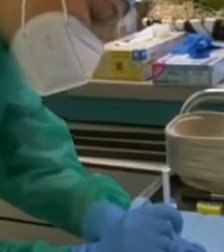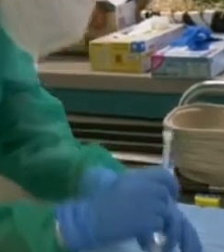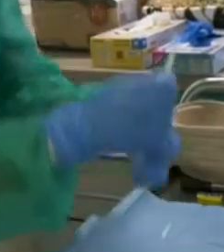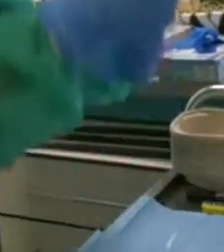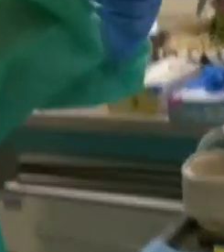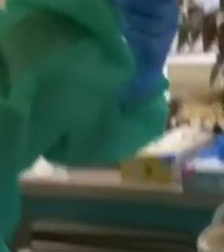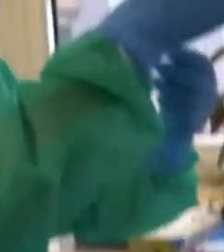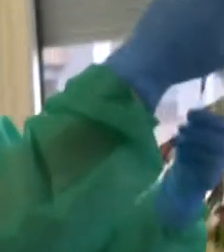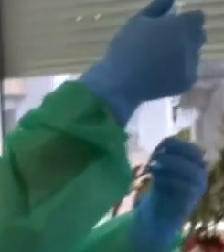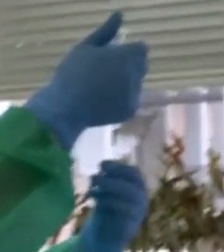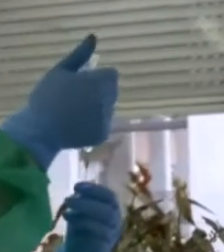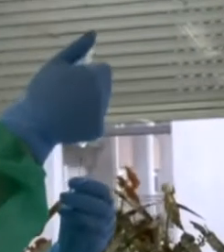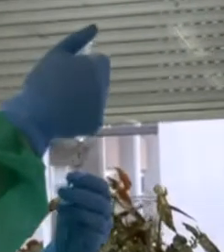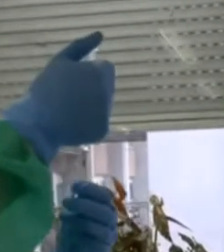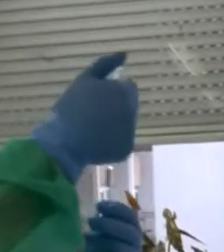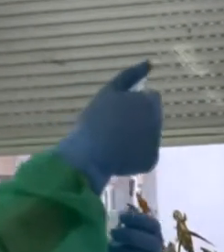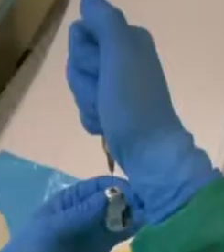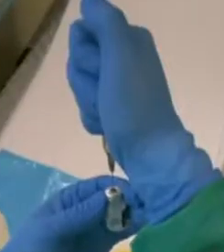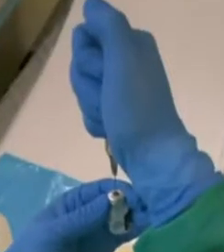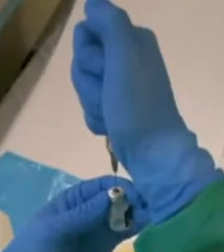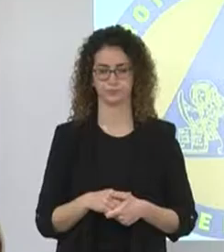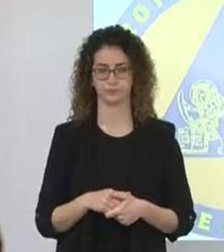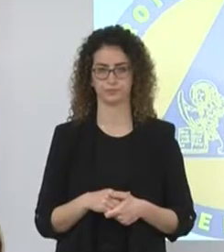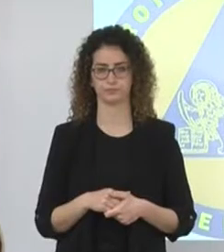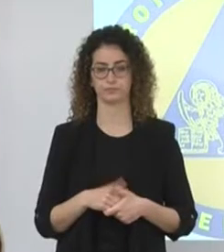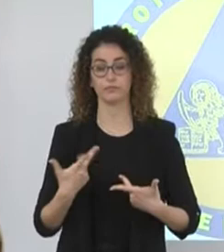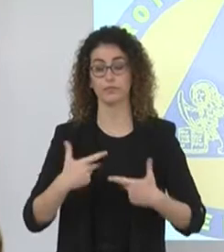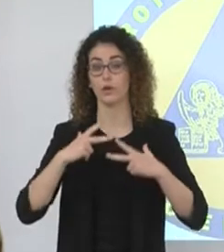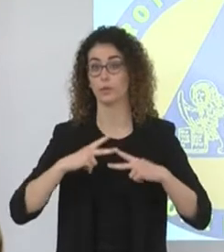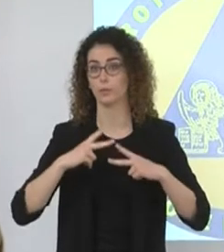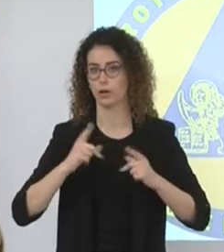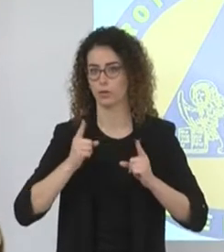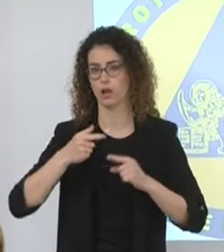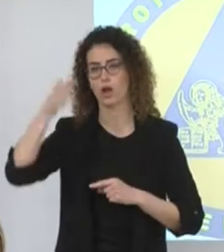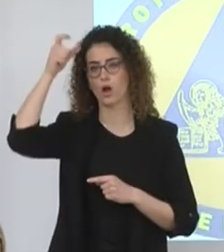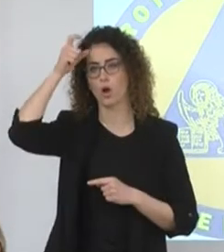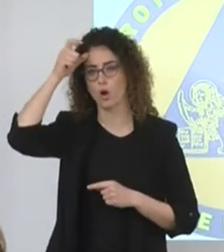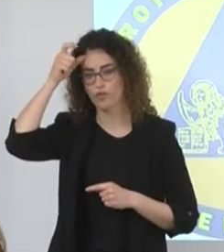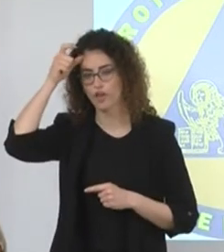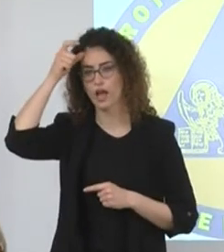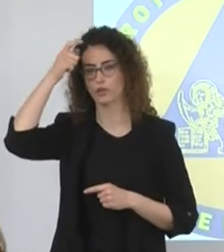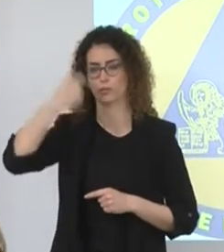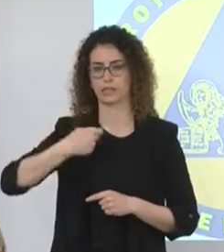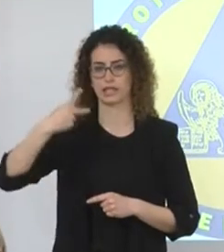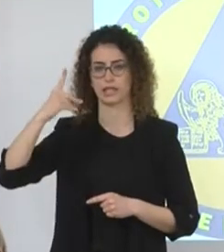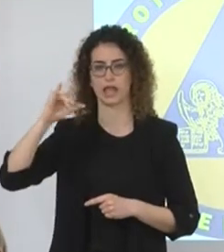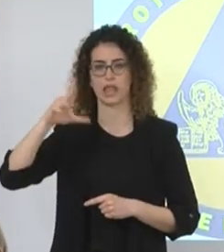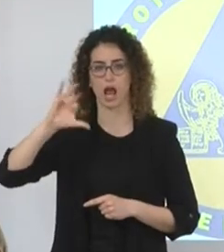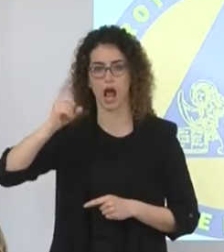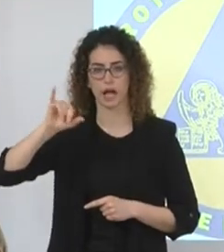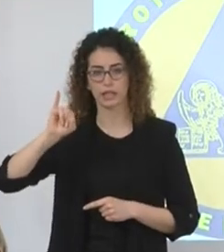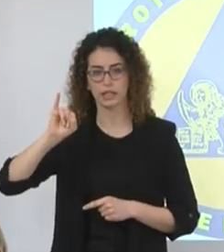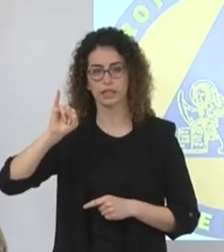pervenuto ma sono quantitativi velocemente esauribili io spero che il governo del presidente draghi si decida